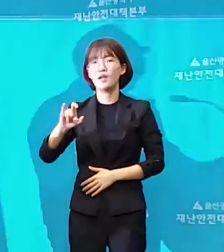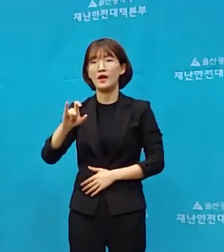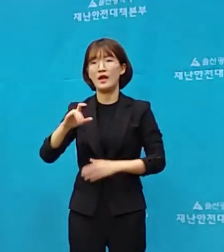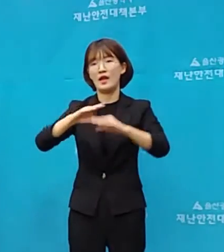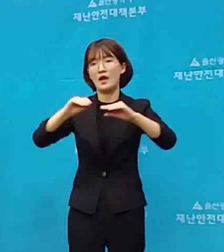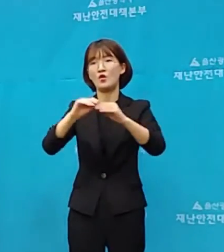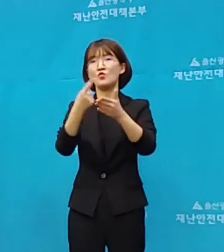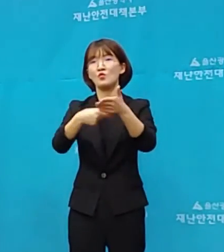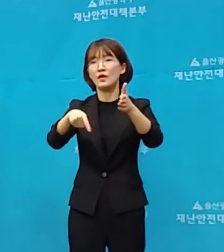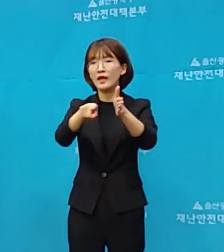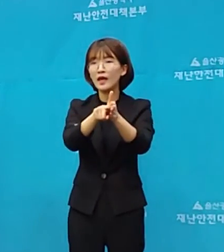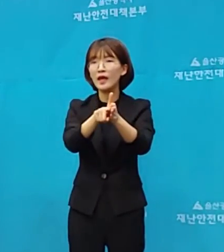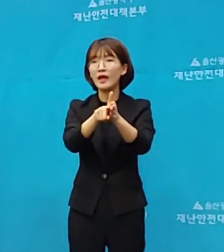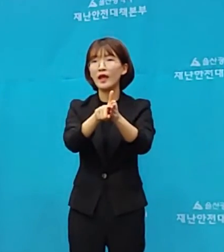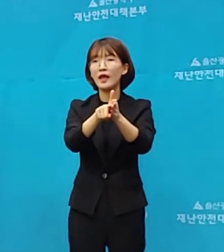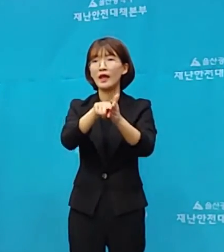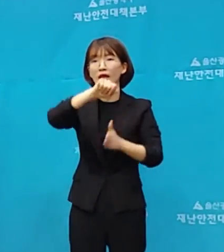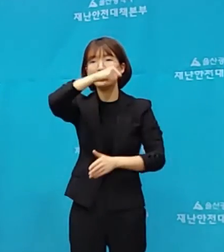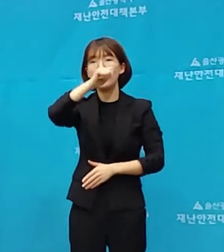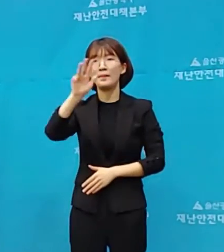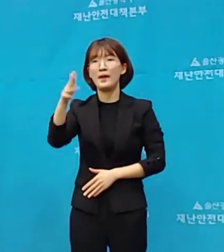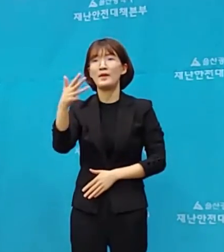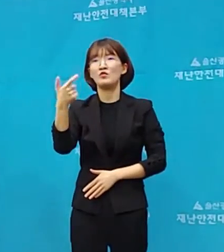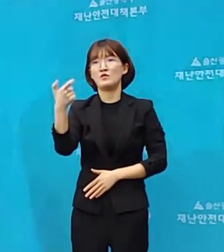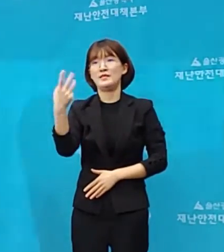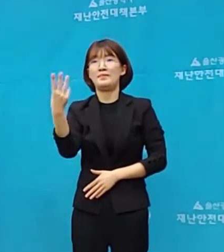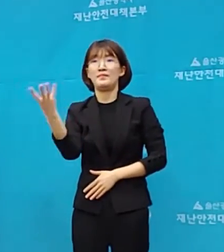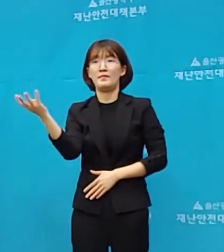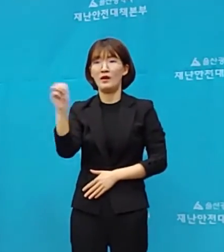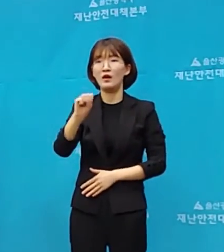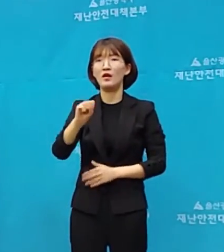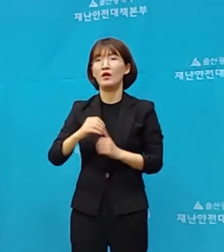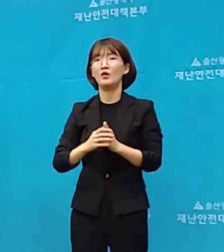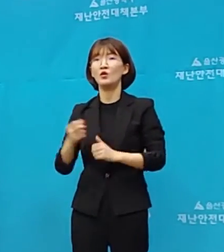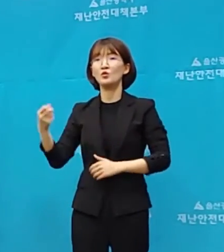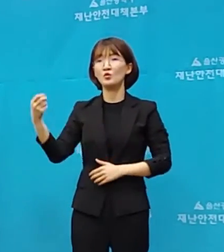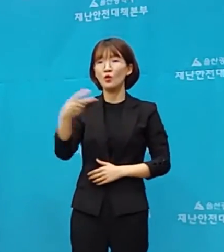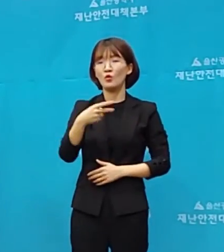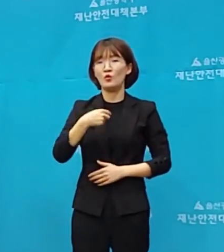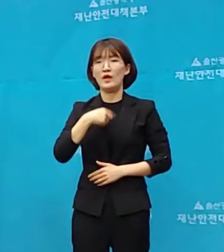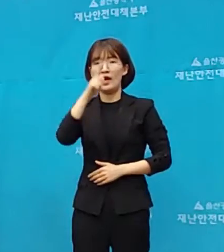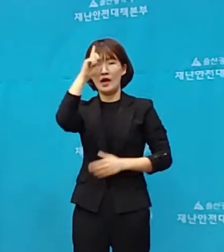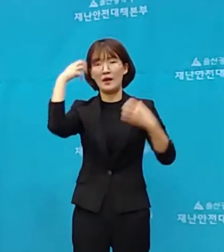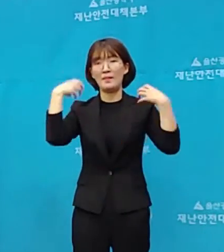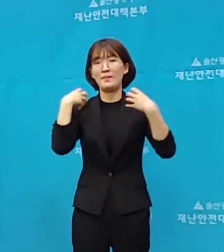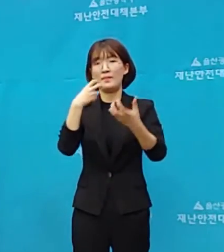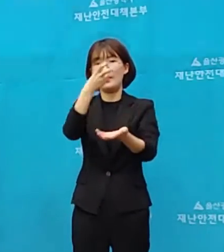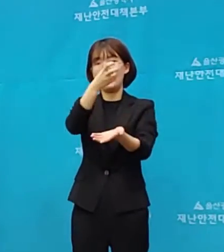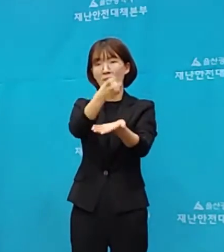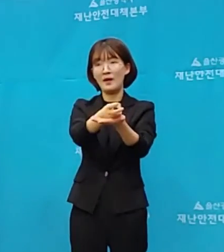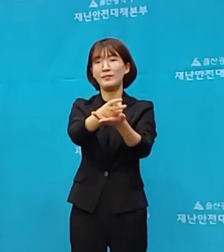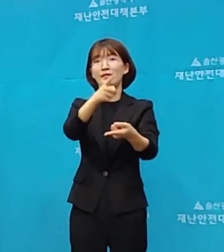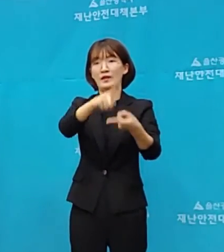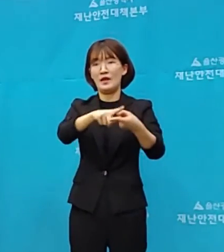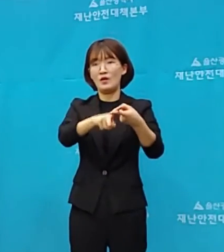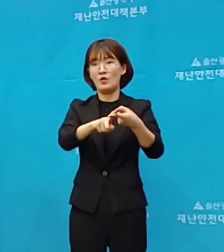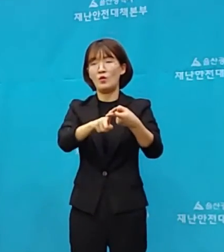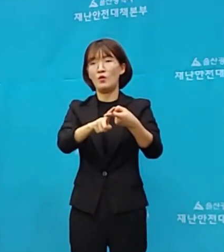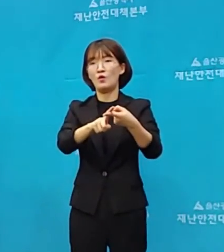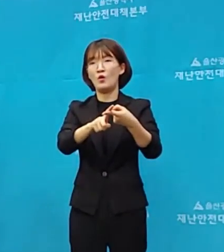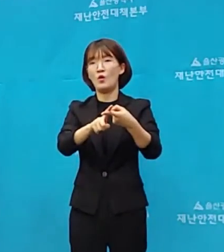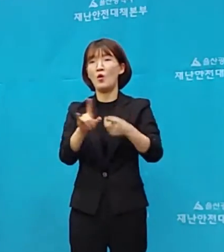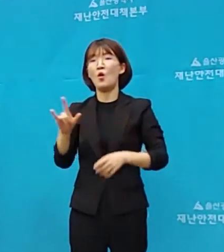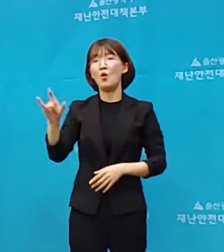대응을 위한 예산 863억 원과 지방재정법상 편성하였습니다. 해야